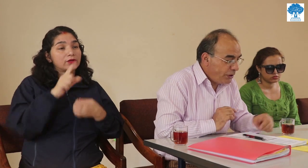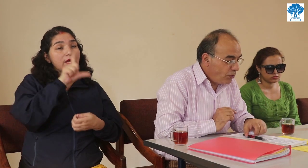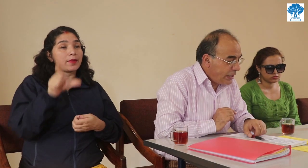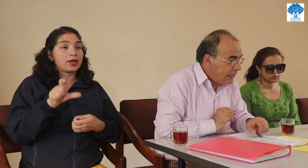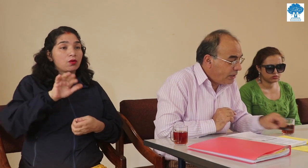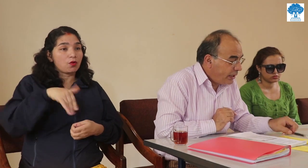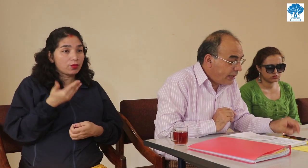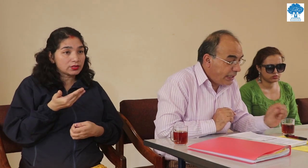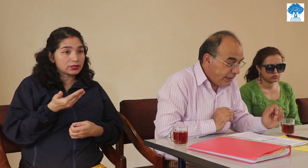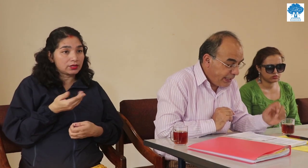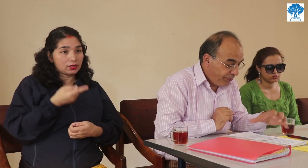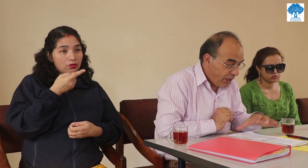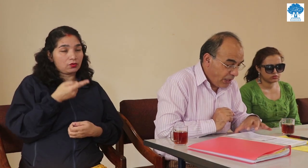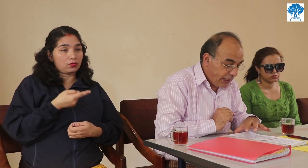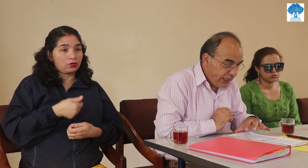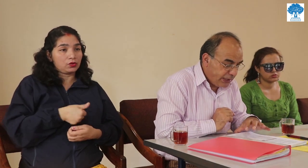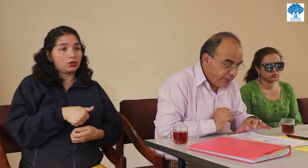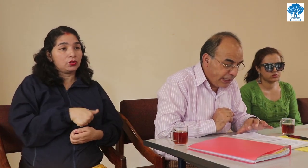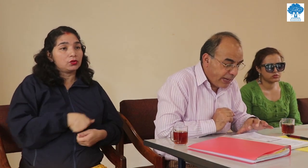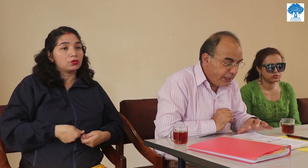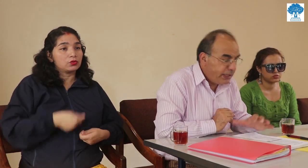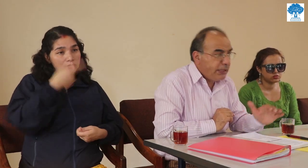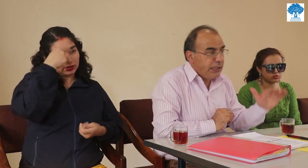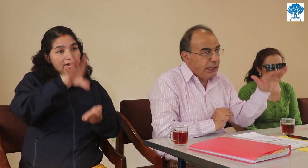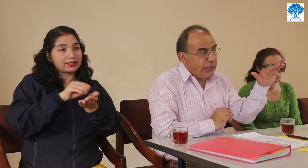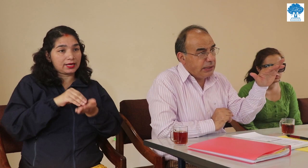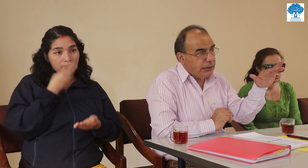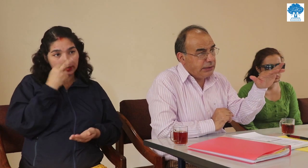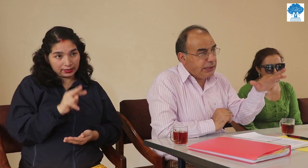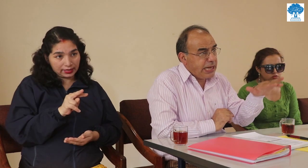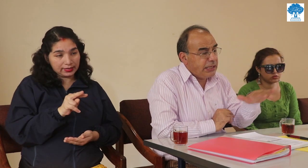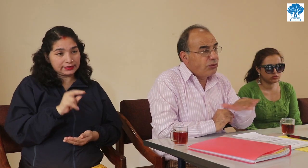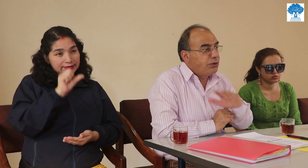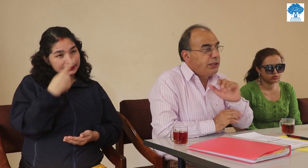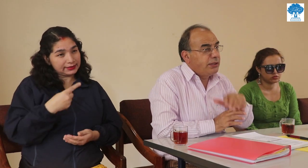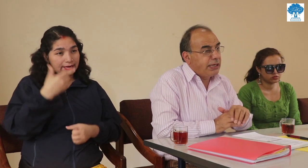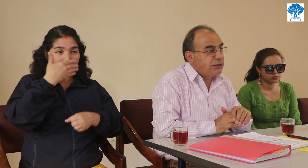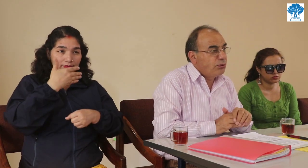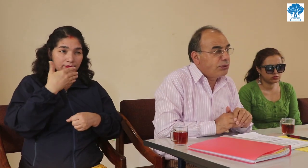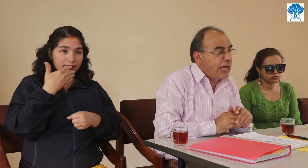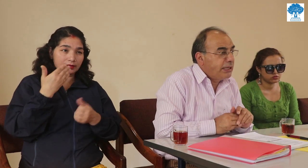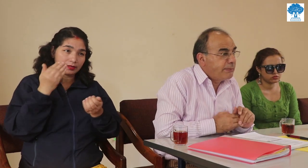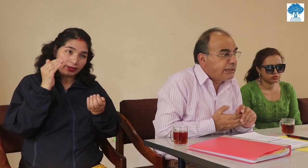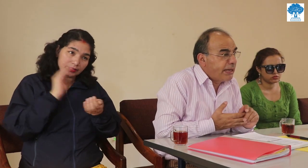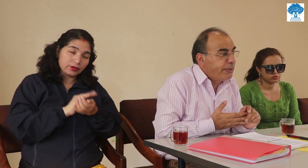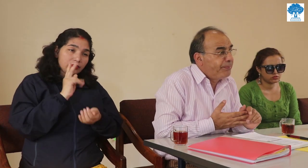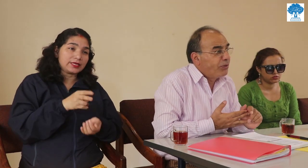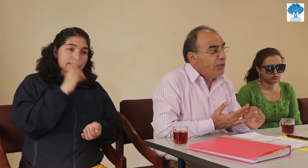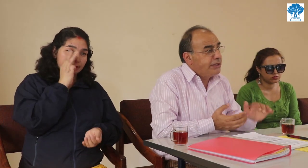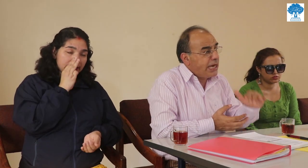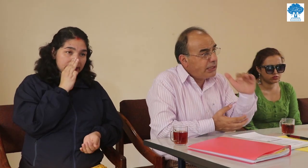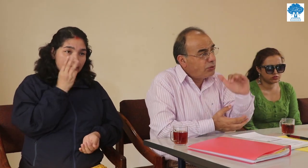नेपालको पछिल्लो डाटाहरू हेर्दाखेरि चाहिँ के देखिन्छ भने हामीले जे टार्गेटहरू सेट गरेका छौँ त्यो टार्गेटमा चाहिँ